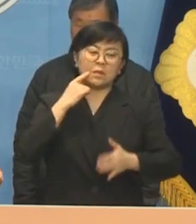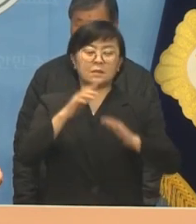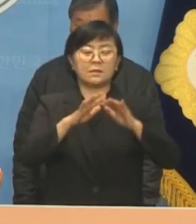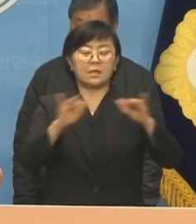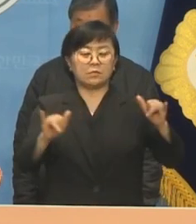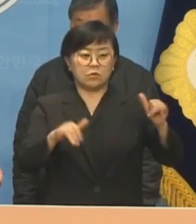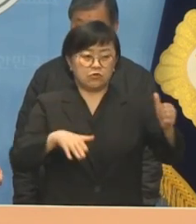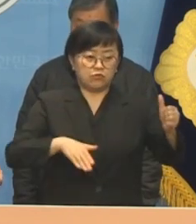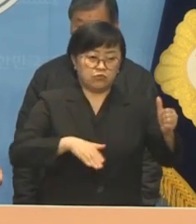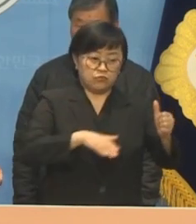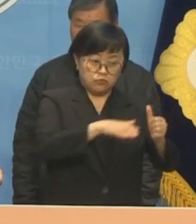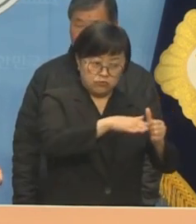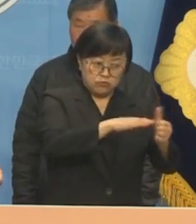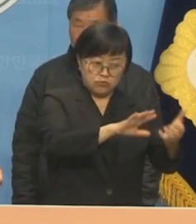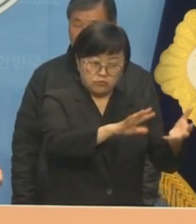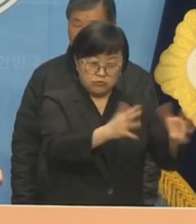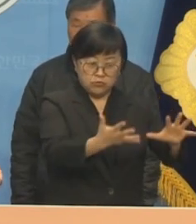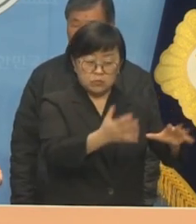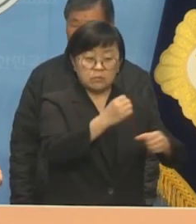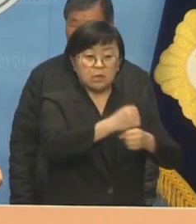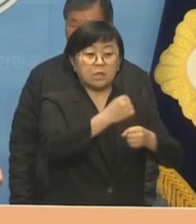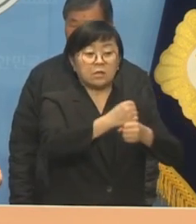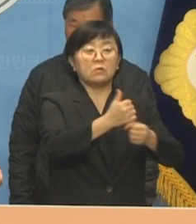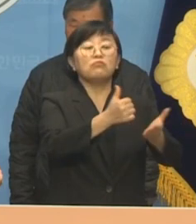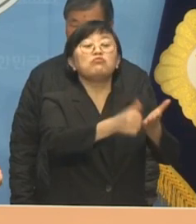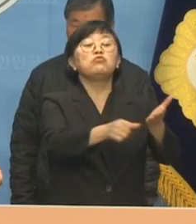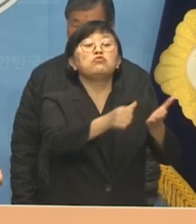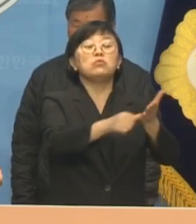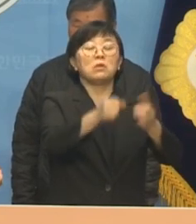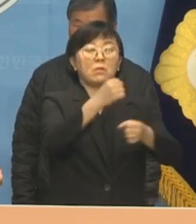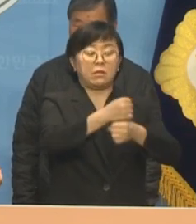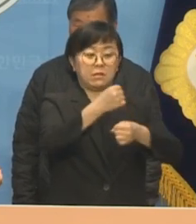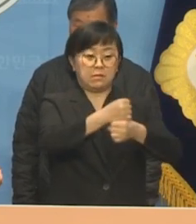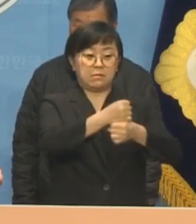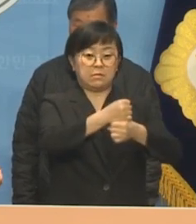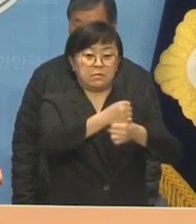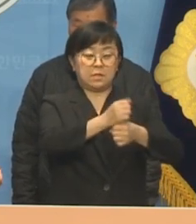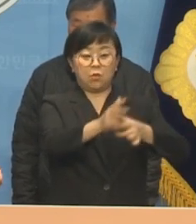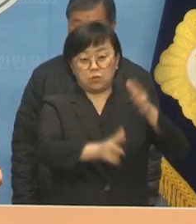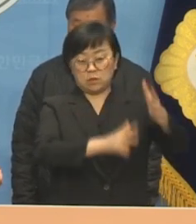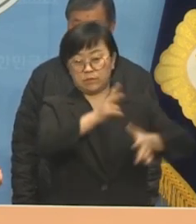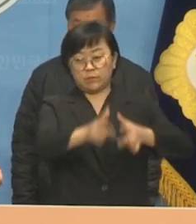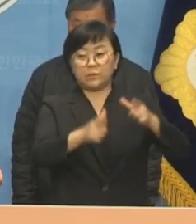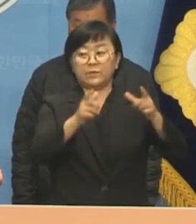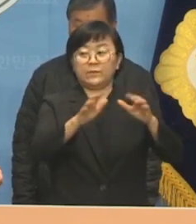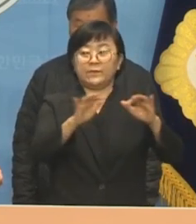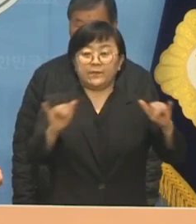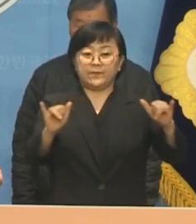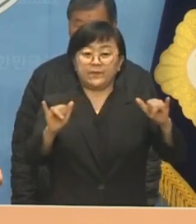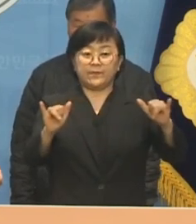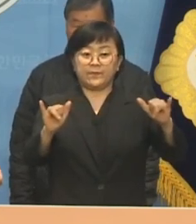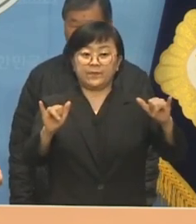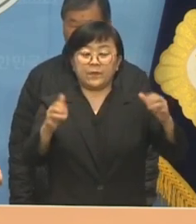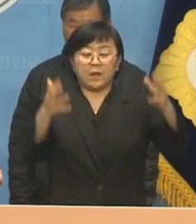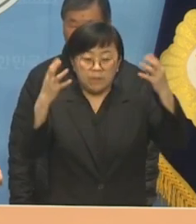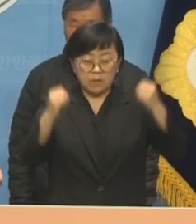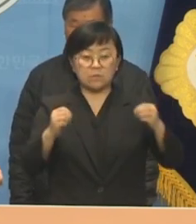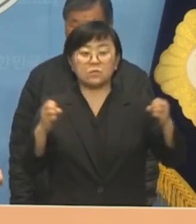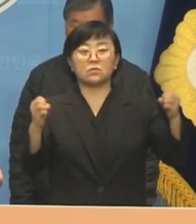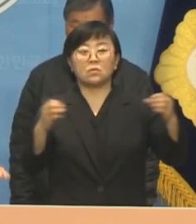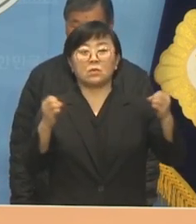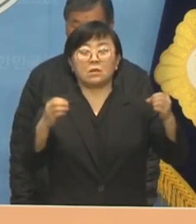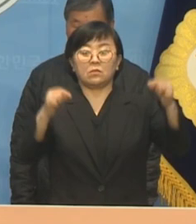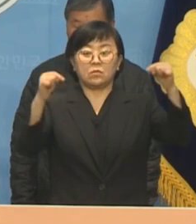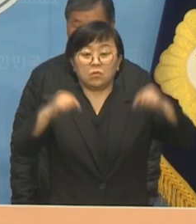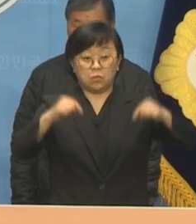인간을 사망에 이르게 하는 무기를 제조하는 공장이기 때문에 주민들과의 많은 소통과 논의가